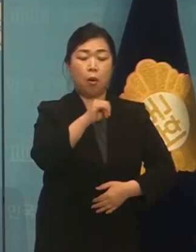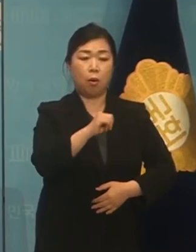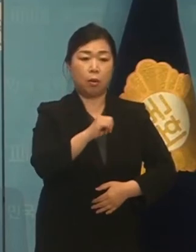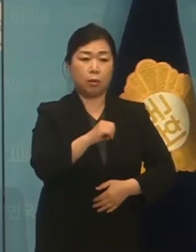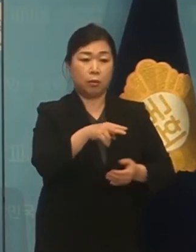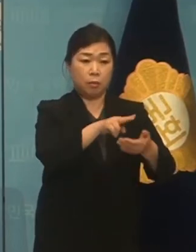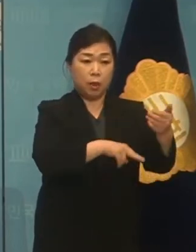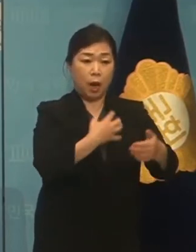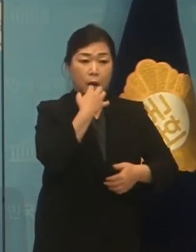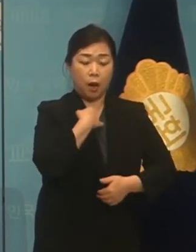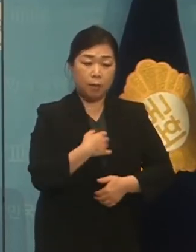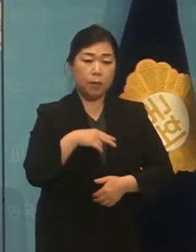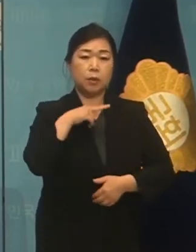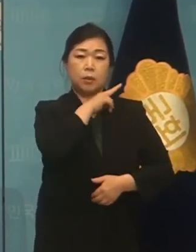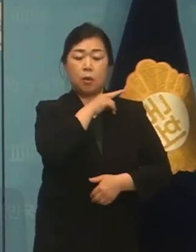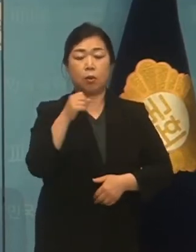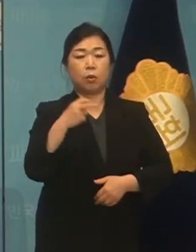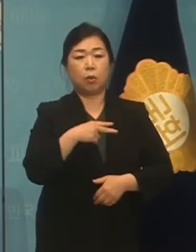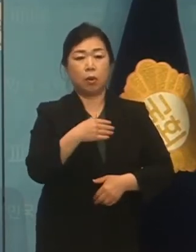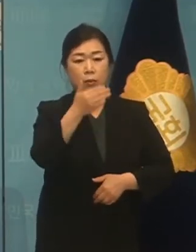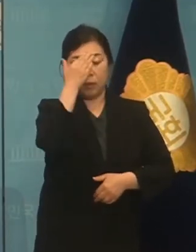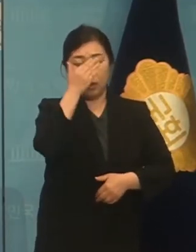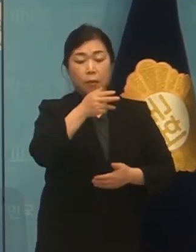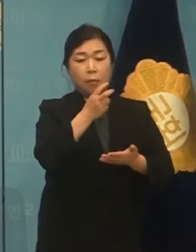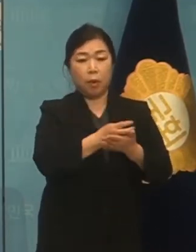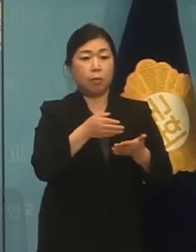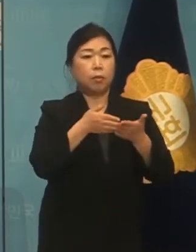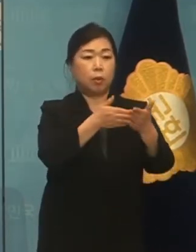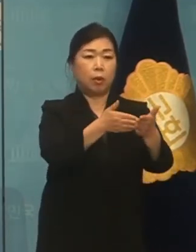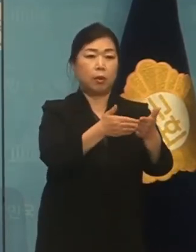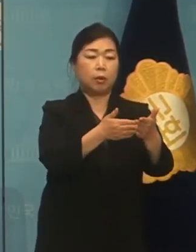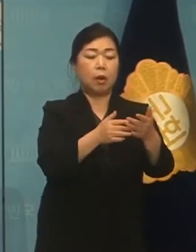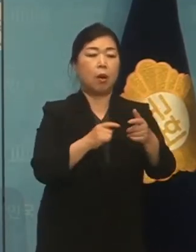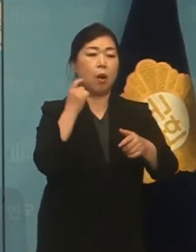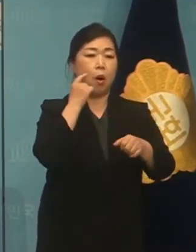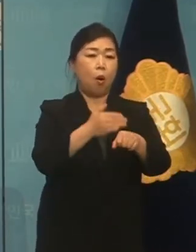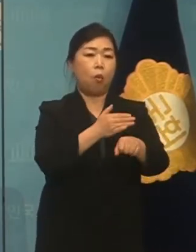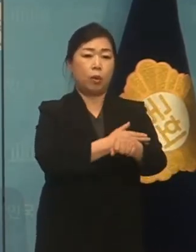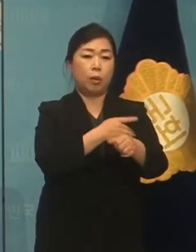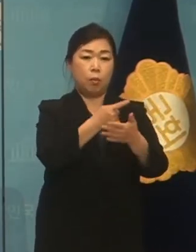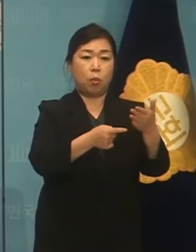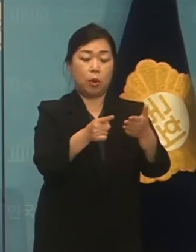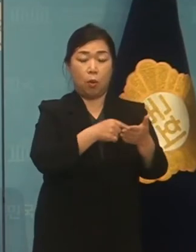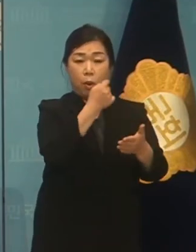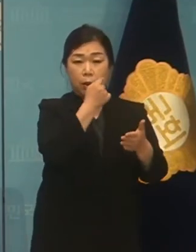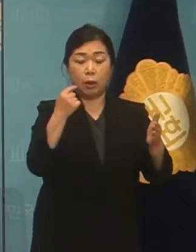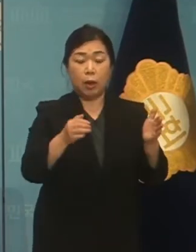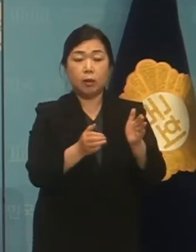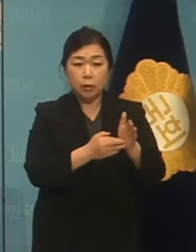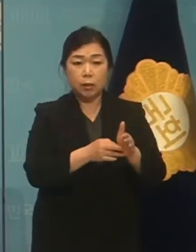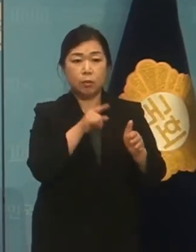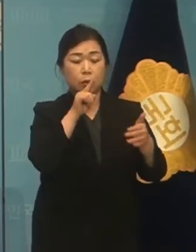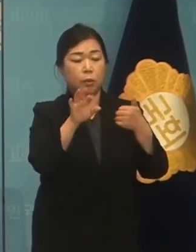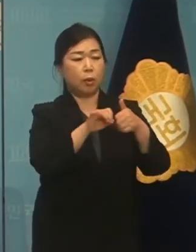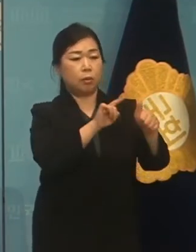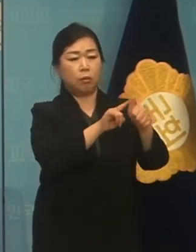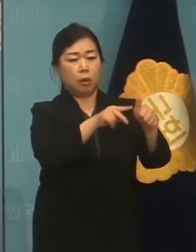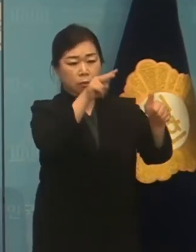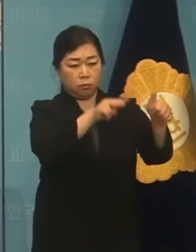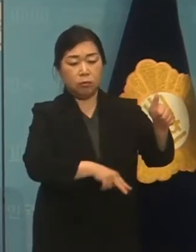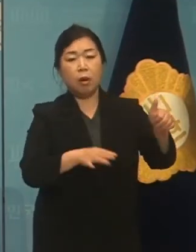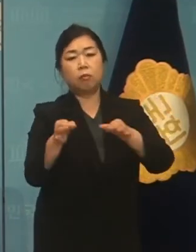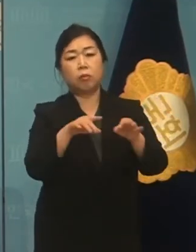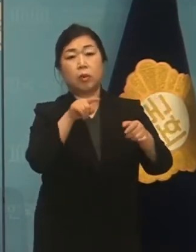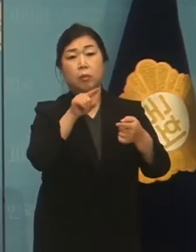시세차익 의혹과 셀프 면세법 발의에 더해 허위 보상 확인까지 이 정도면 강기훈 의원은 단순